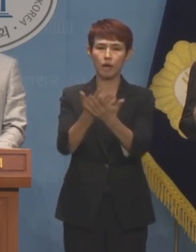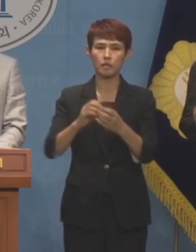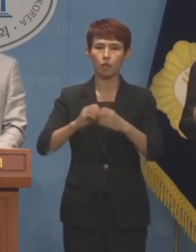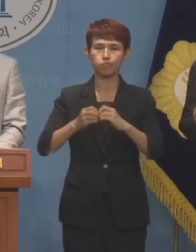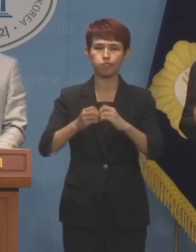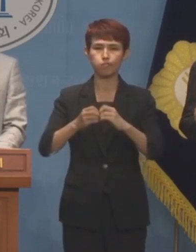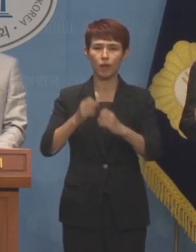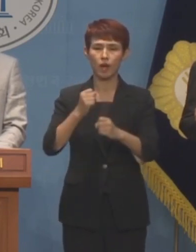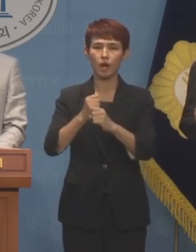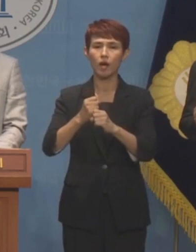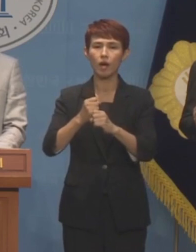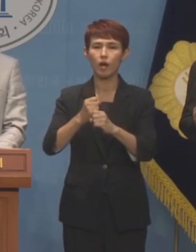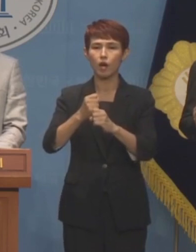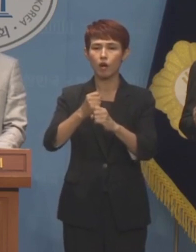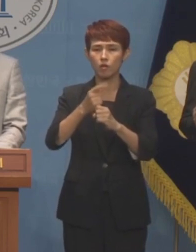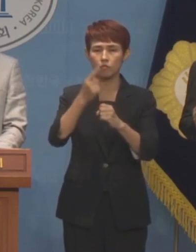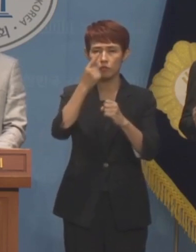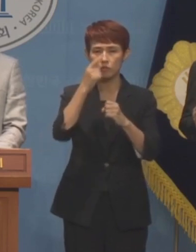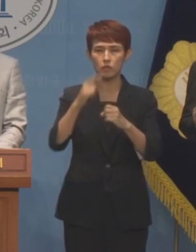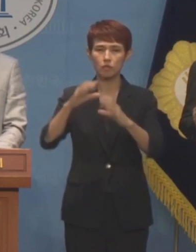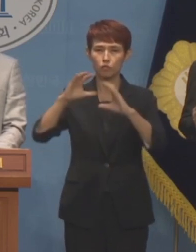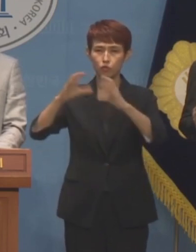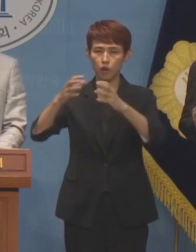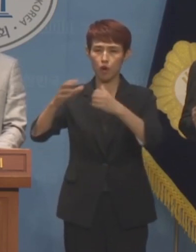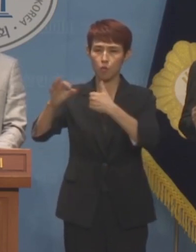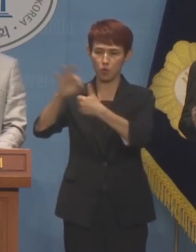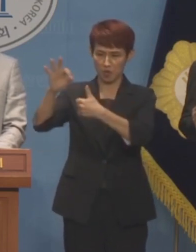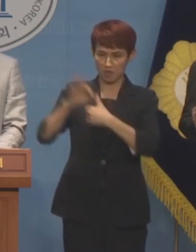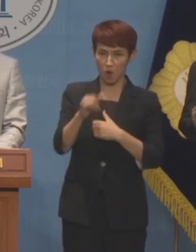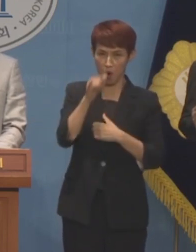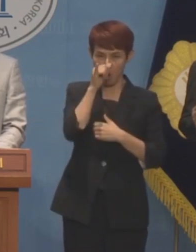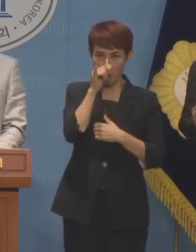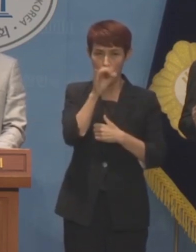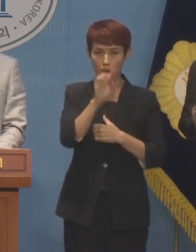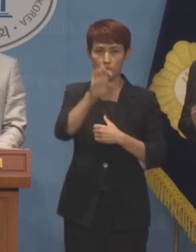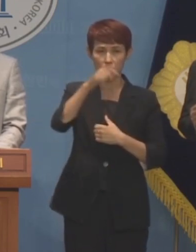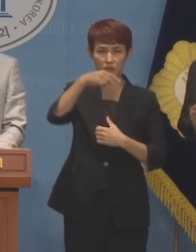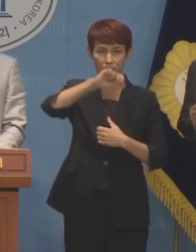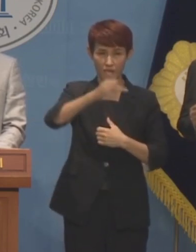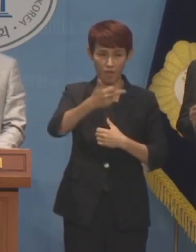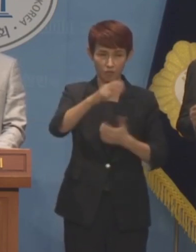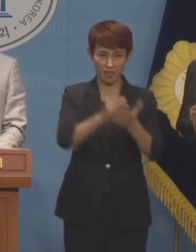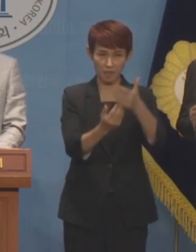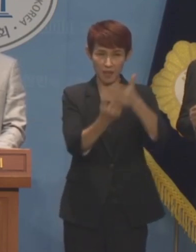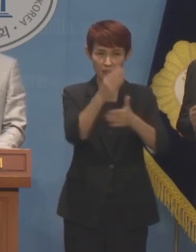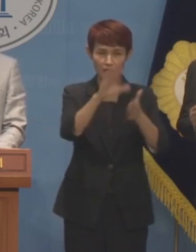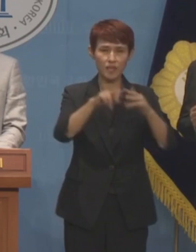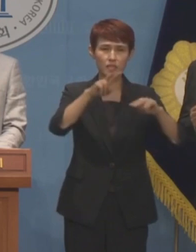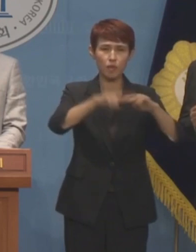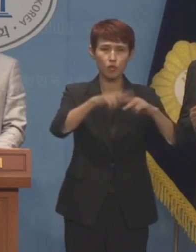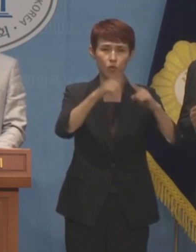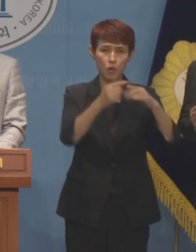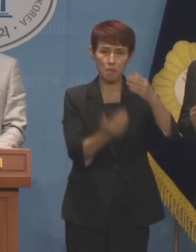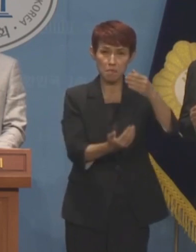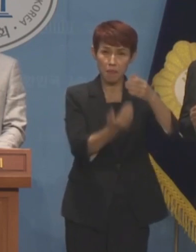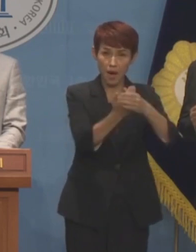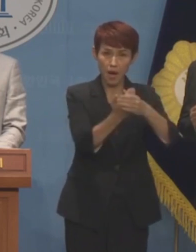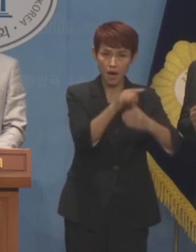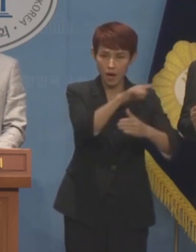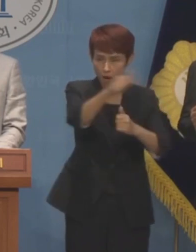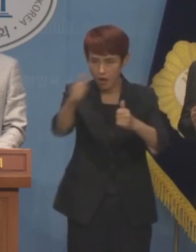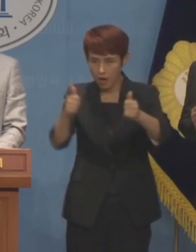국가보조금을 타내고 아프가니스탄 피랍으로 시끄러웠던 샘물교회 사건도 당신이